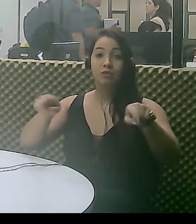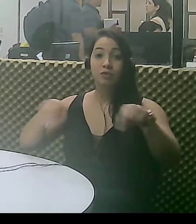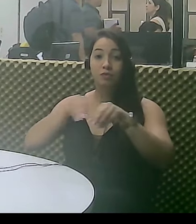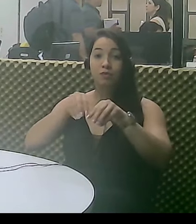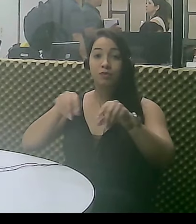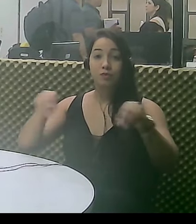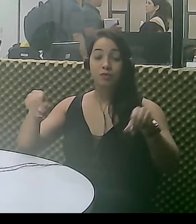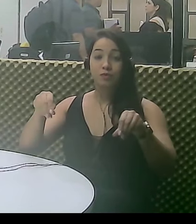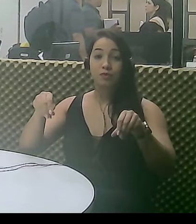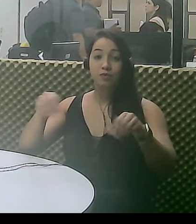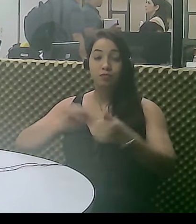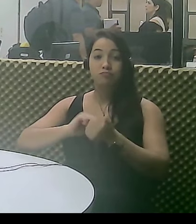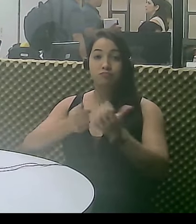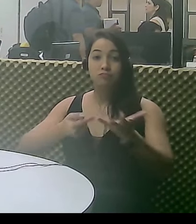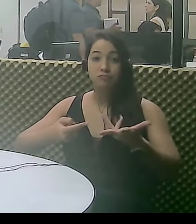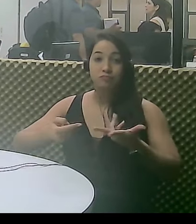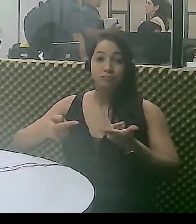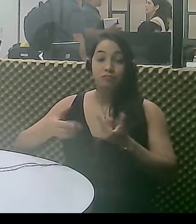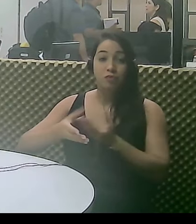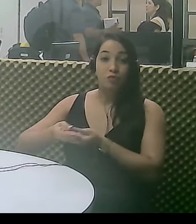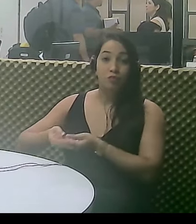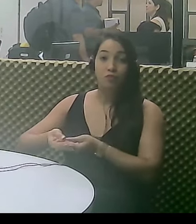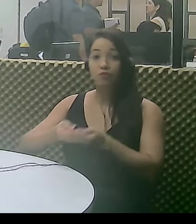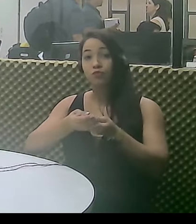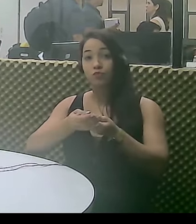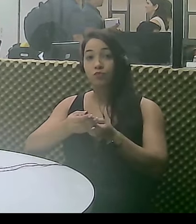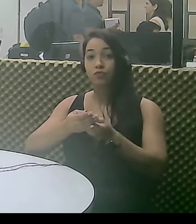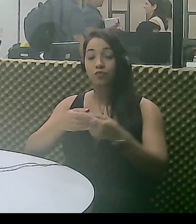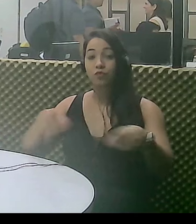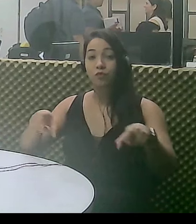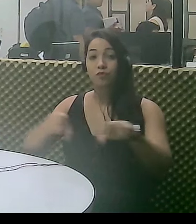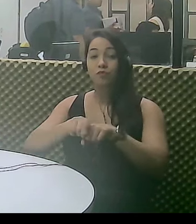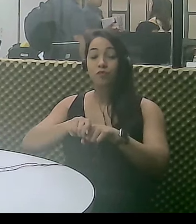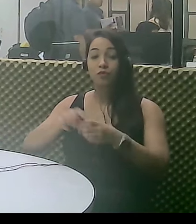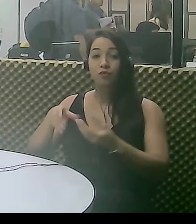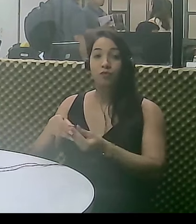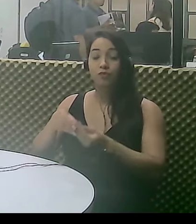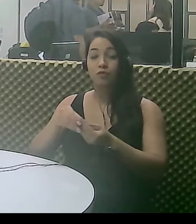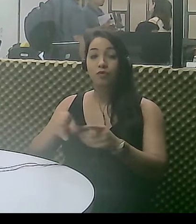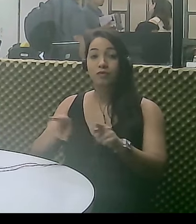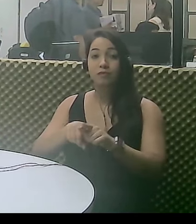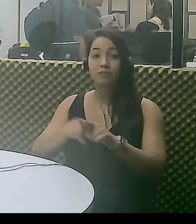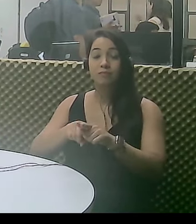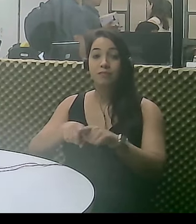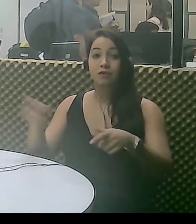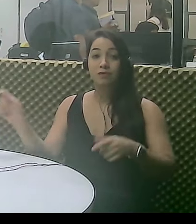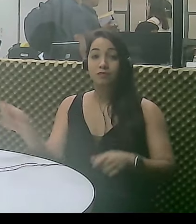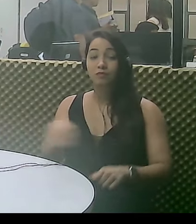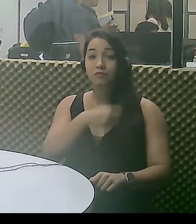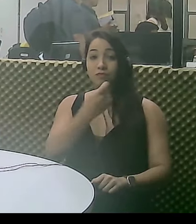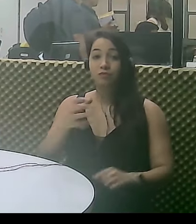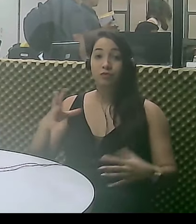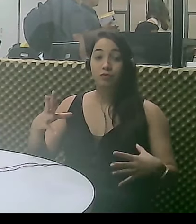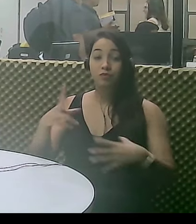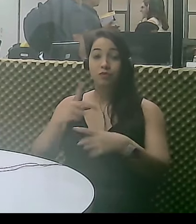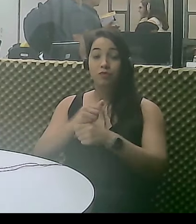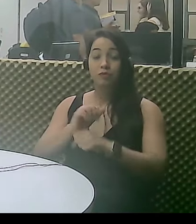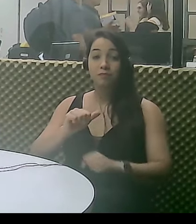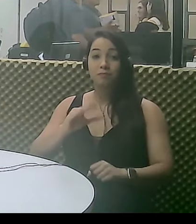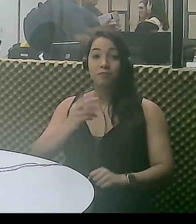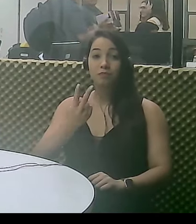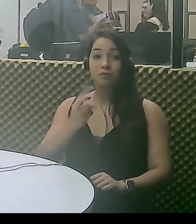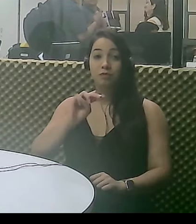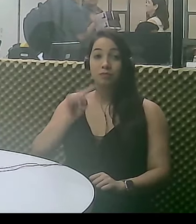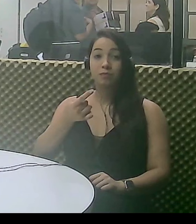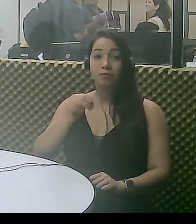areia para a prática de esportes, como vôlei de praia e futevôlei, e da quadra de tênis. Com área total de pouco mais de 2